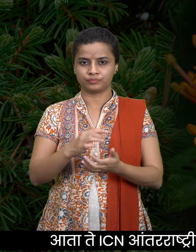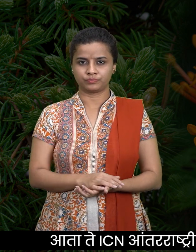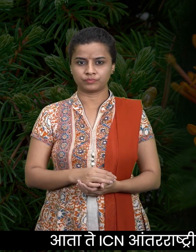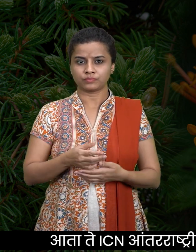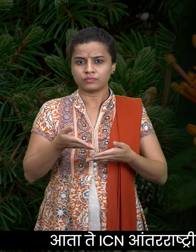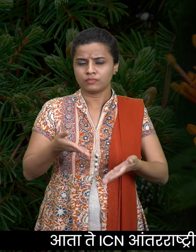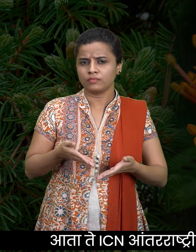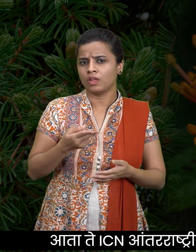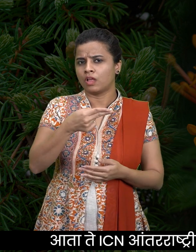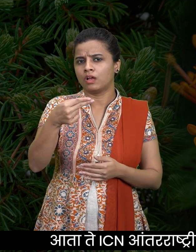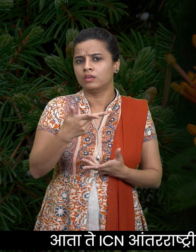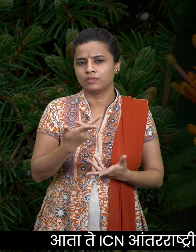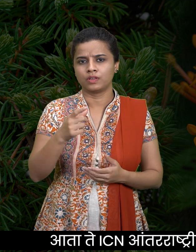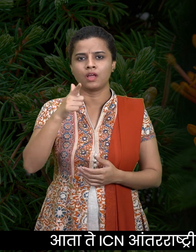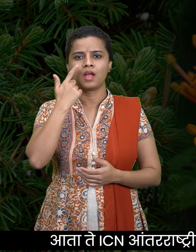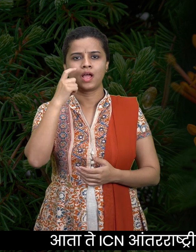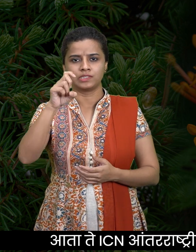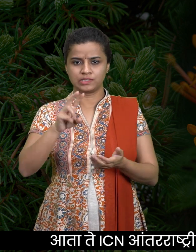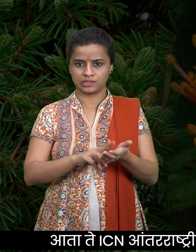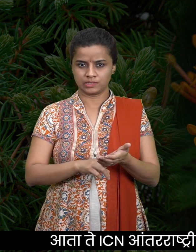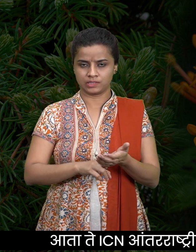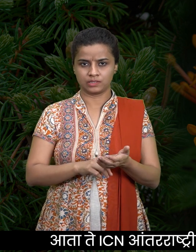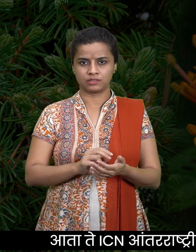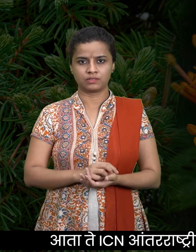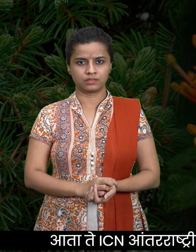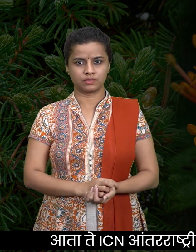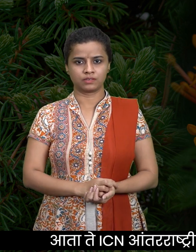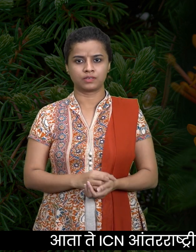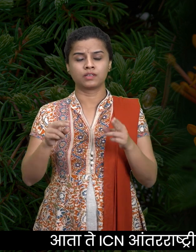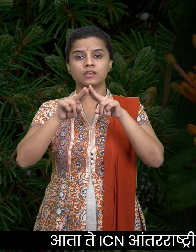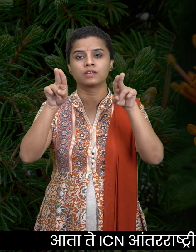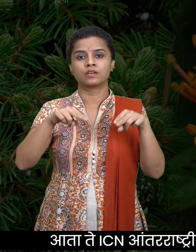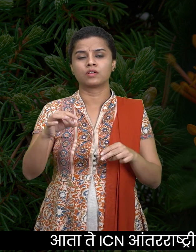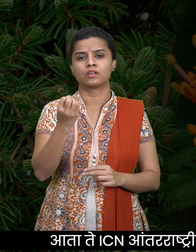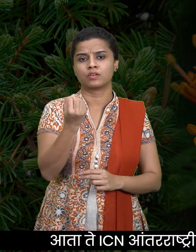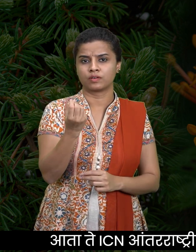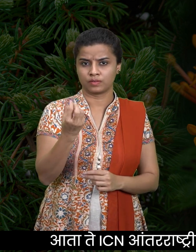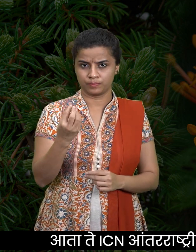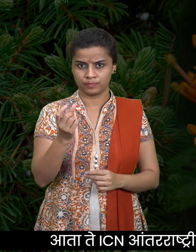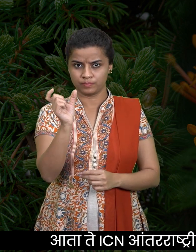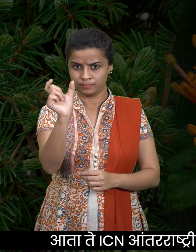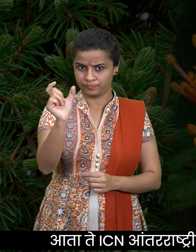आता ते ICN आंतरराष्ट्रीय कोड ऑफ नामांकन म्हणून ओळखले जाते.